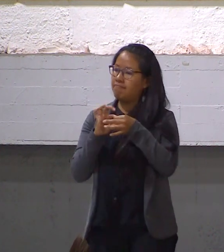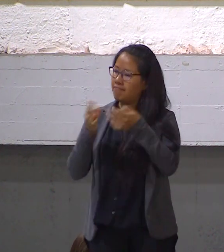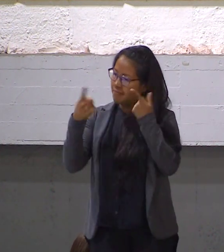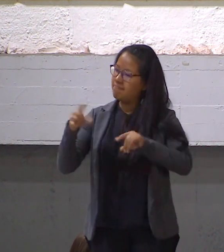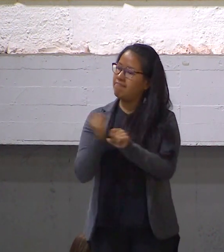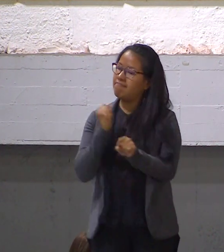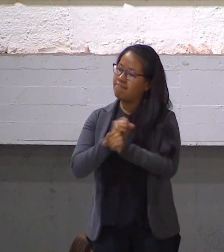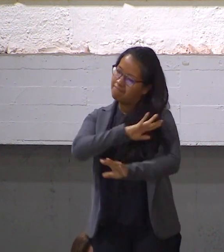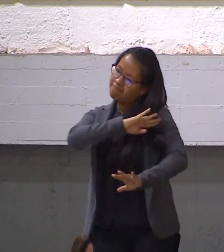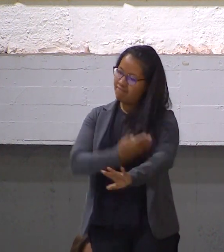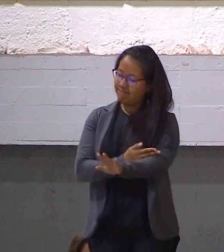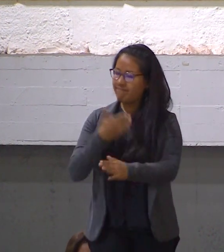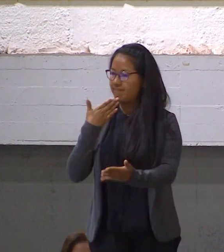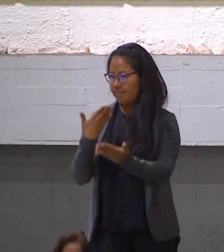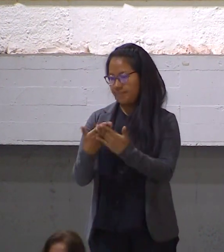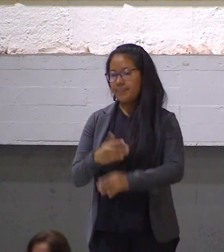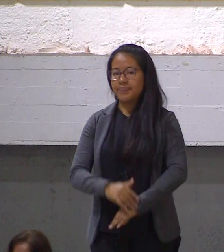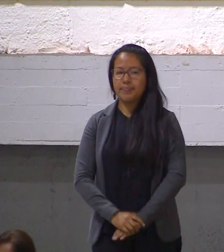fuerte muchas gracias